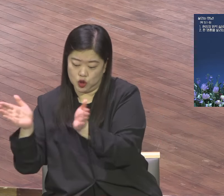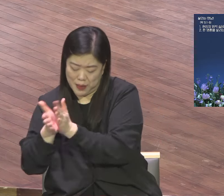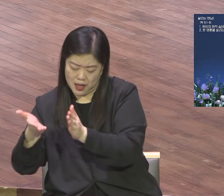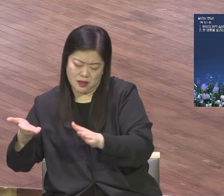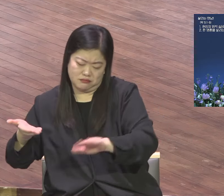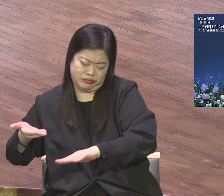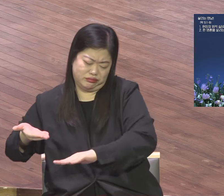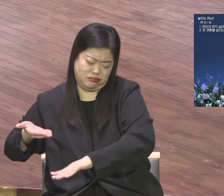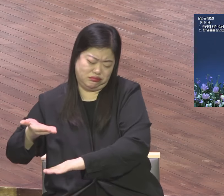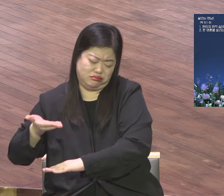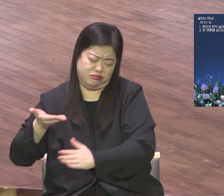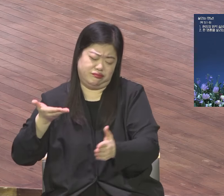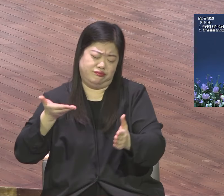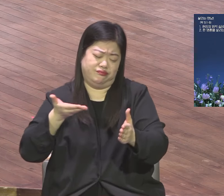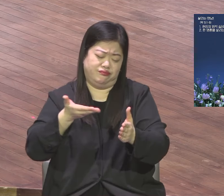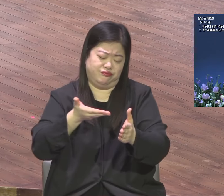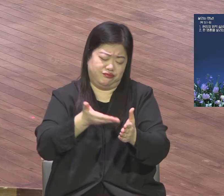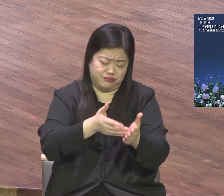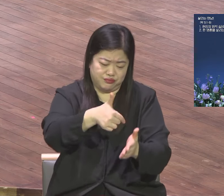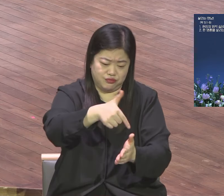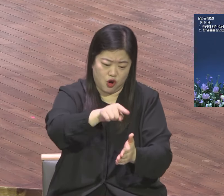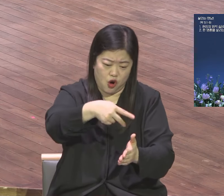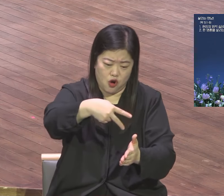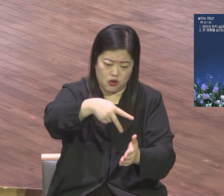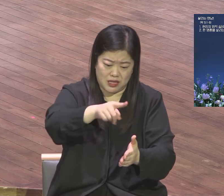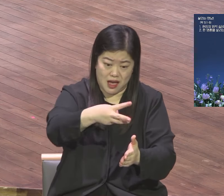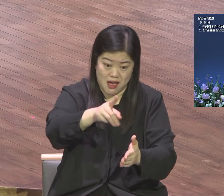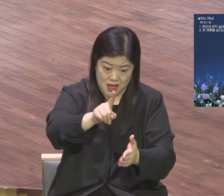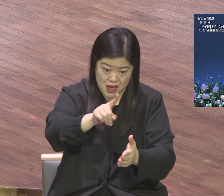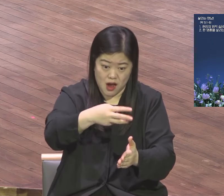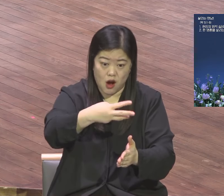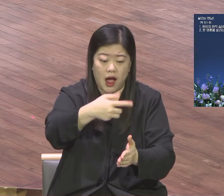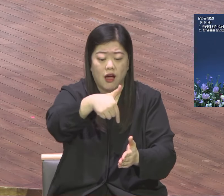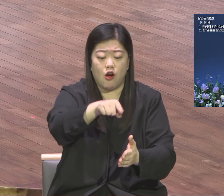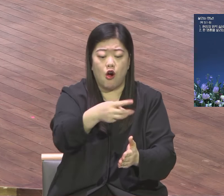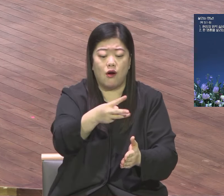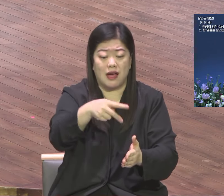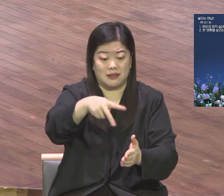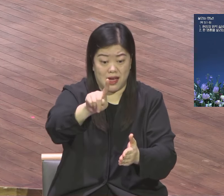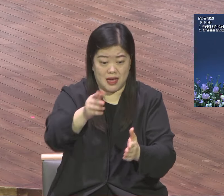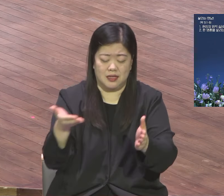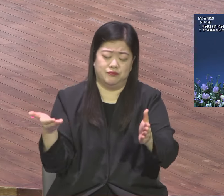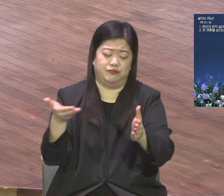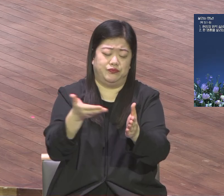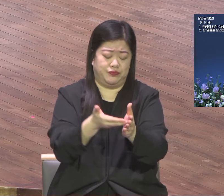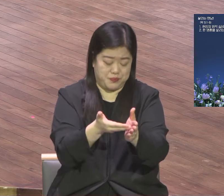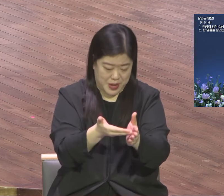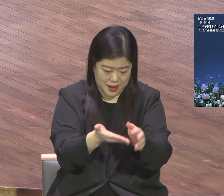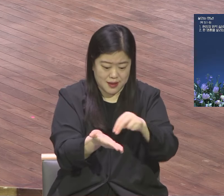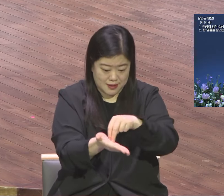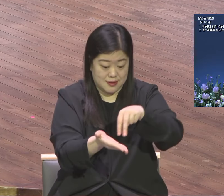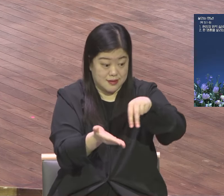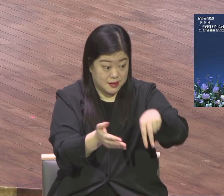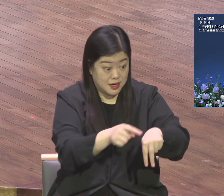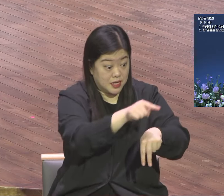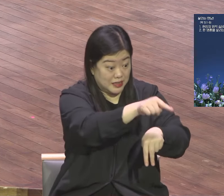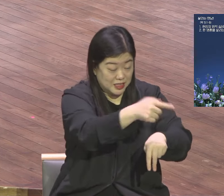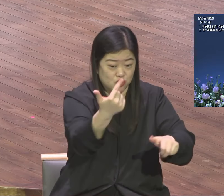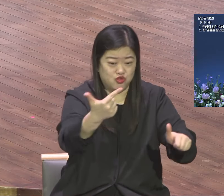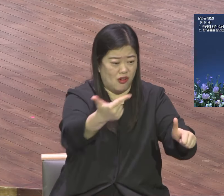건너오셔서 구원해 내고 바로 타고 배 타고 바로 가셨어요. 요 한 사람 건지기 위해서